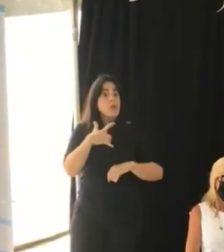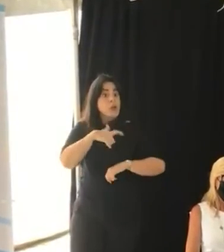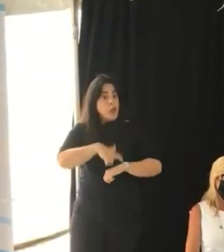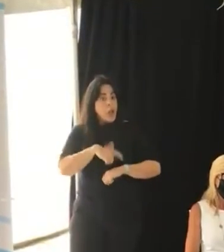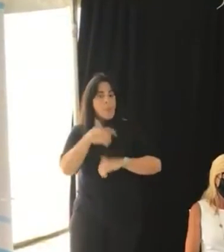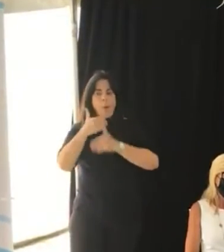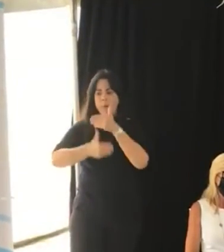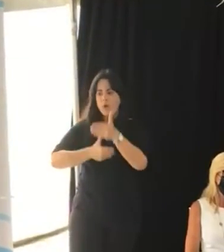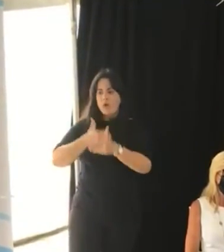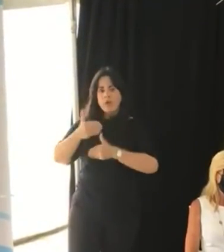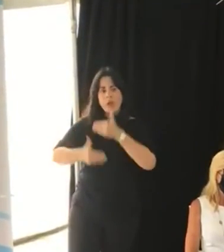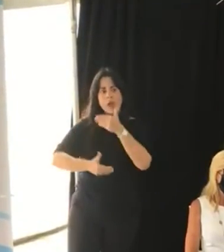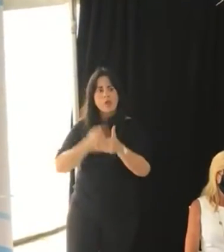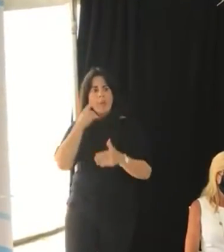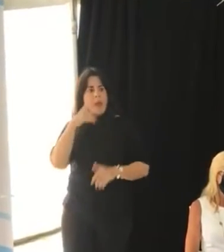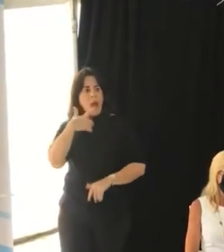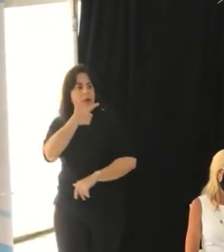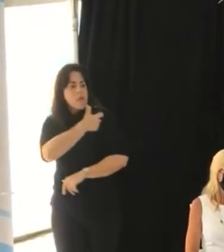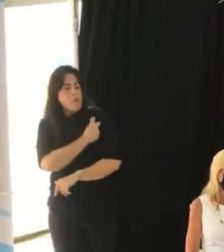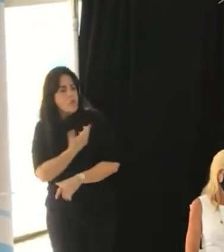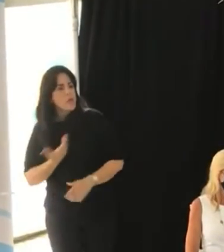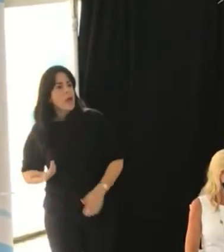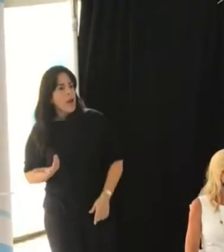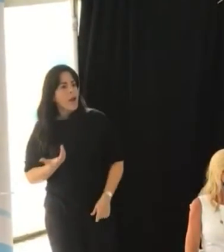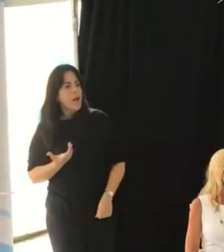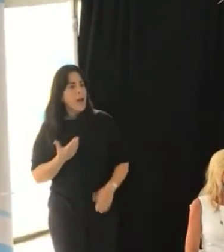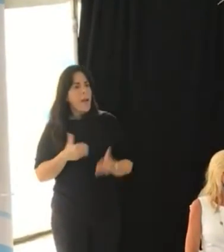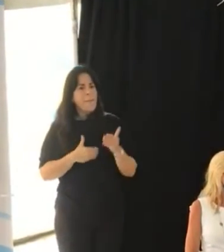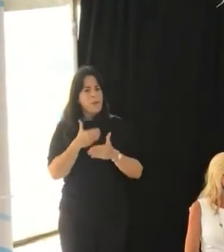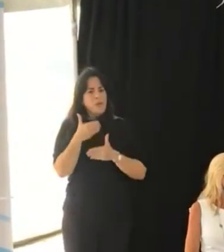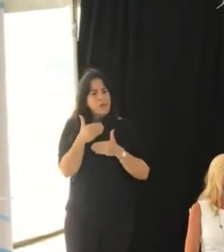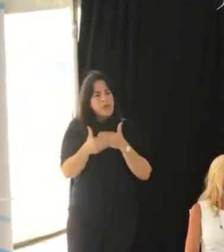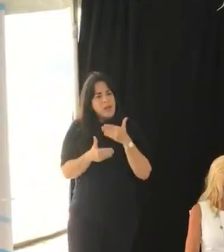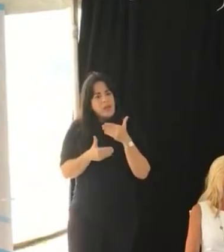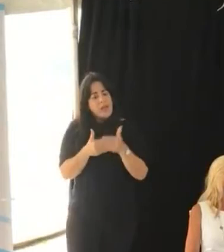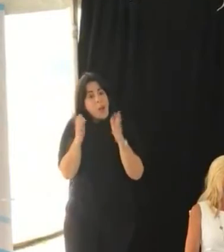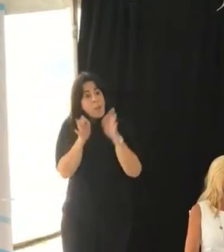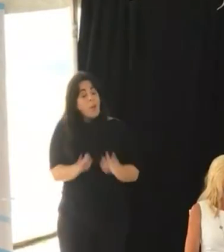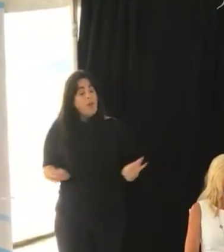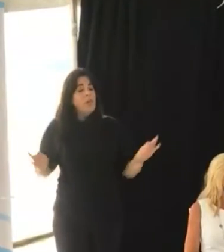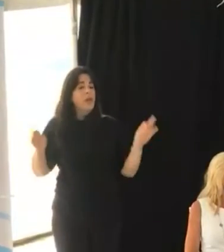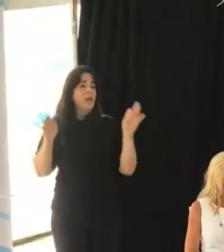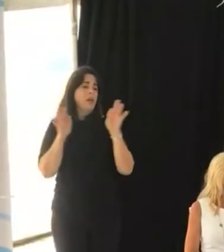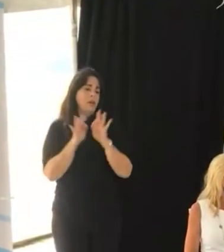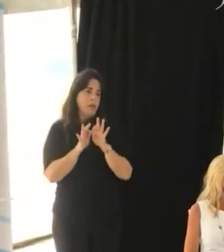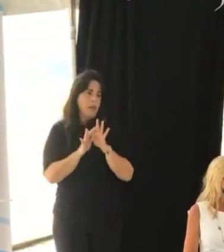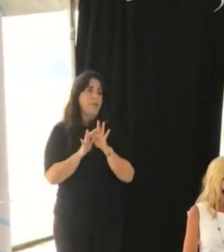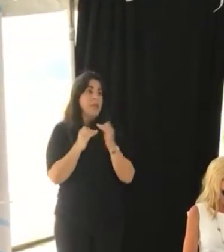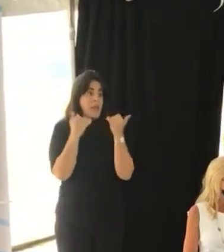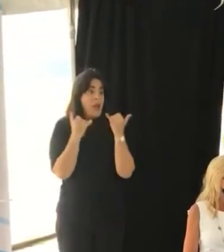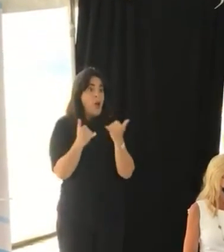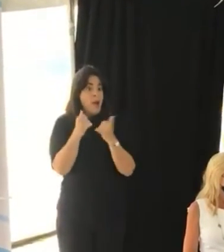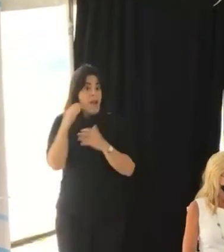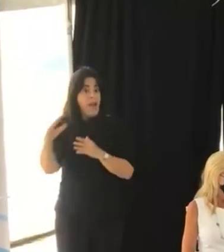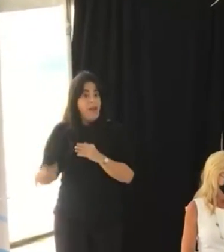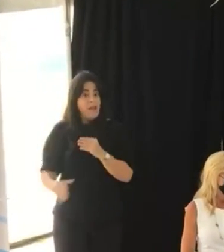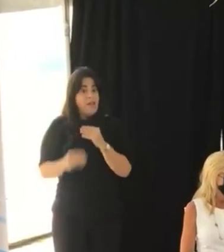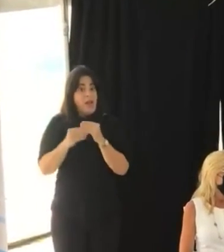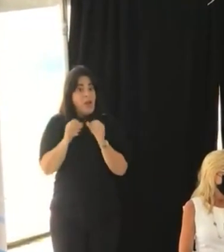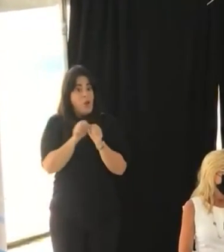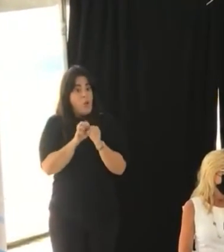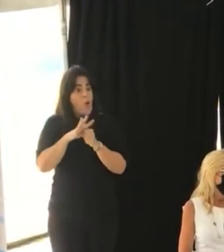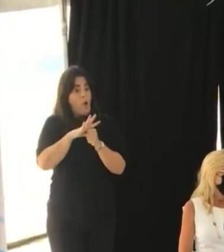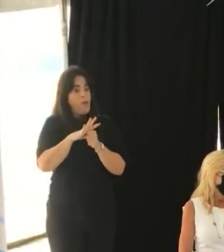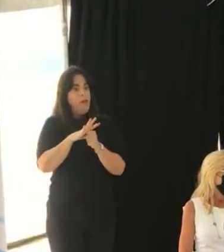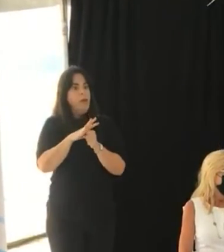en un proceso de vacunación, que es un proceso sumamente importante, y ahora se le añade el COVID, que